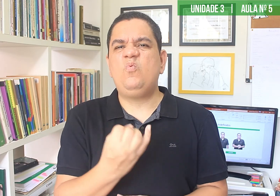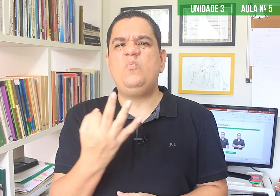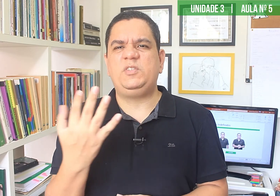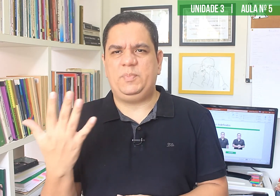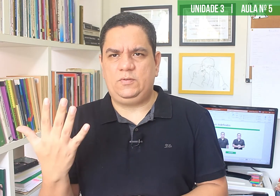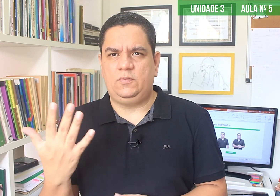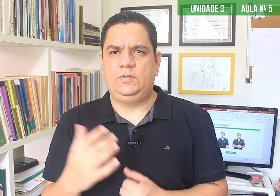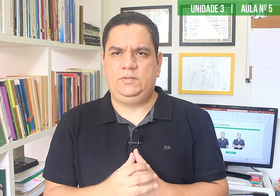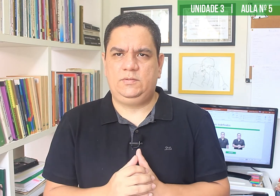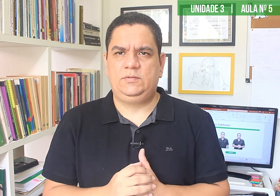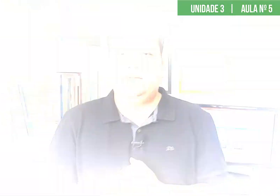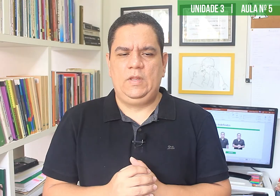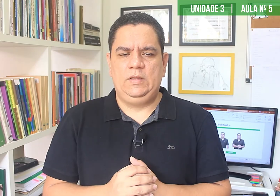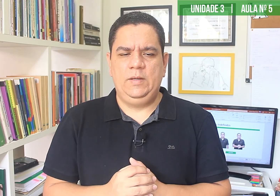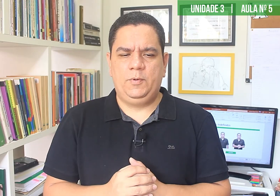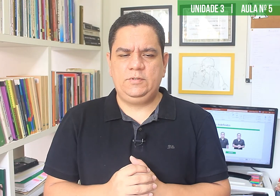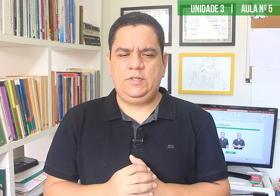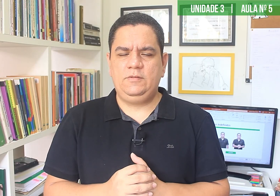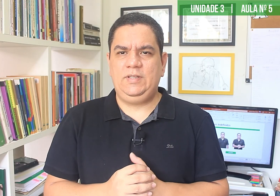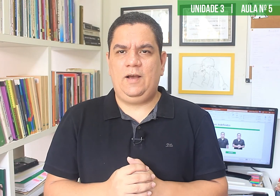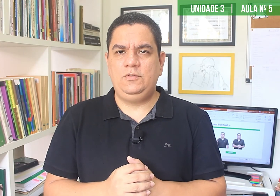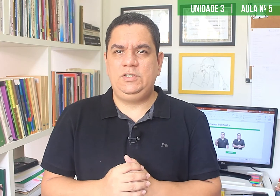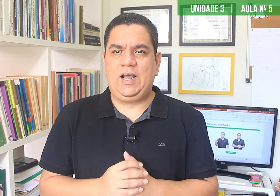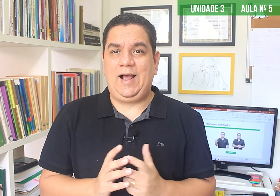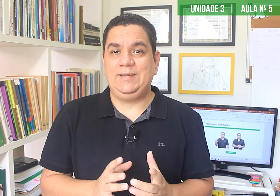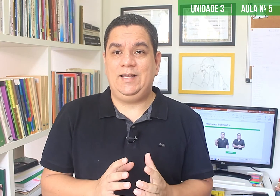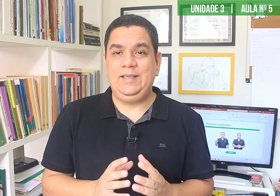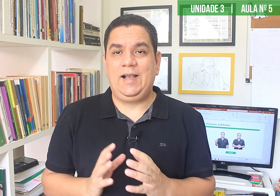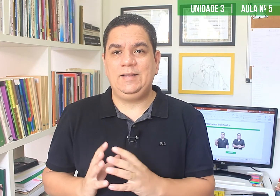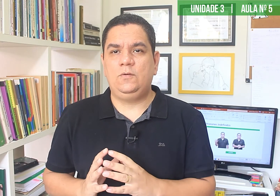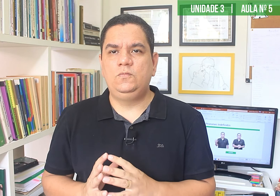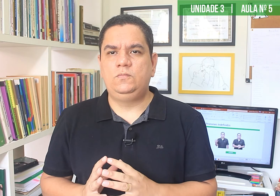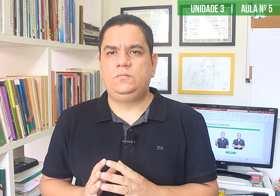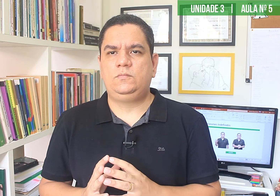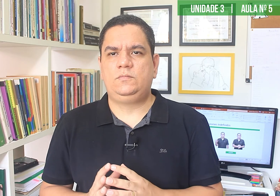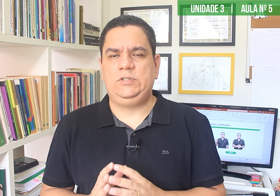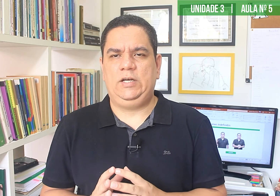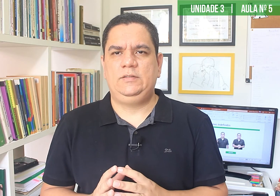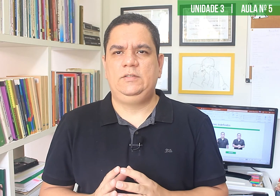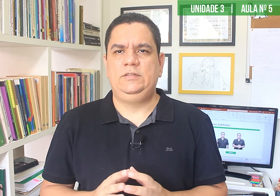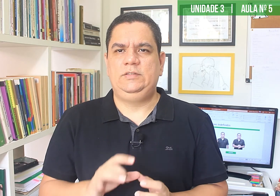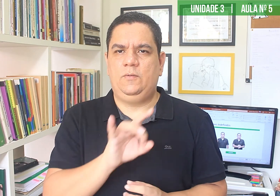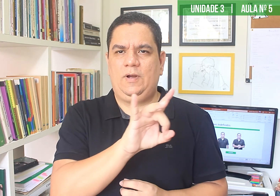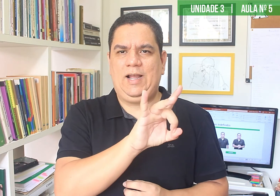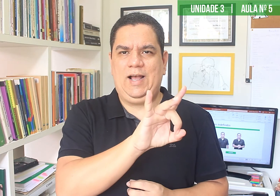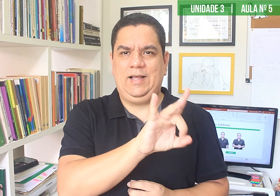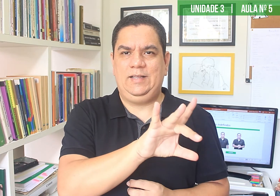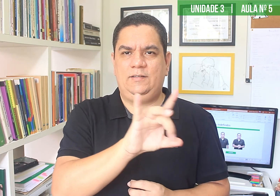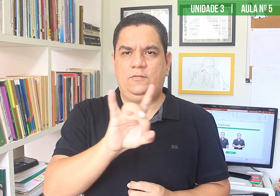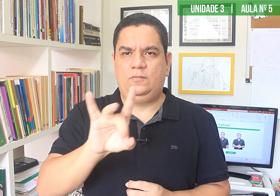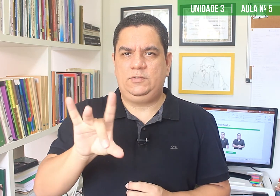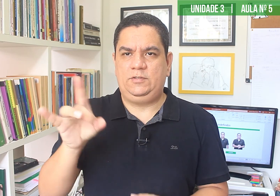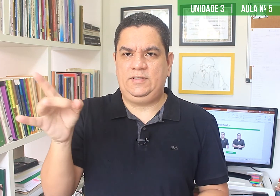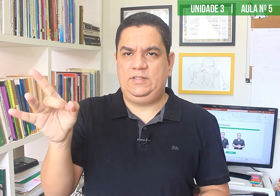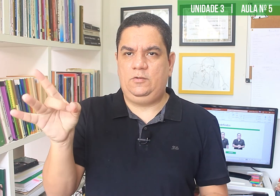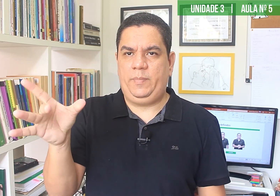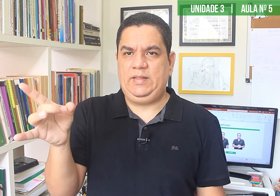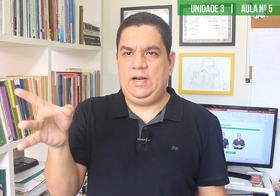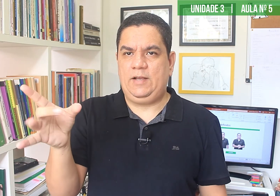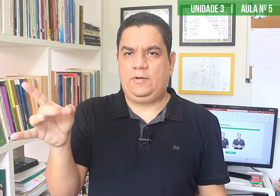algumas pessoas. Depois eu tenho o sinal de cada e cada um. Tá? Então, cada, como se eu estivesse dando um peteleco aqui,